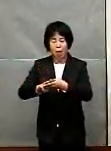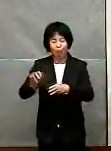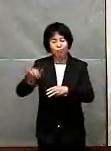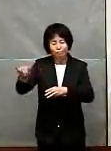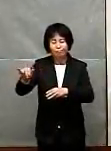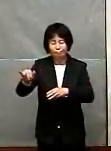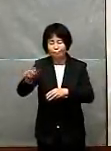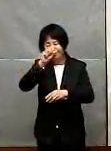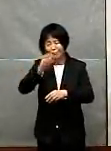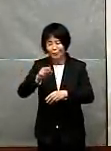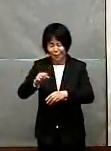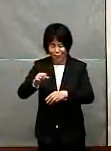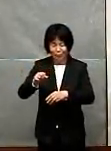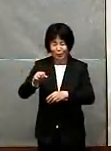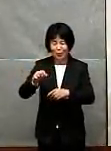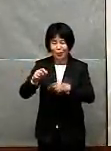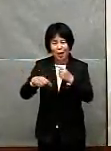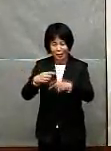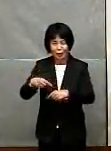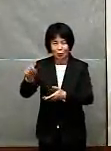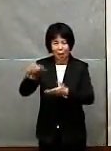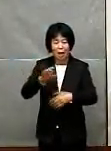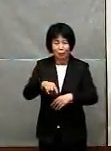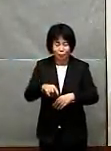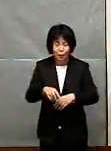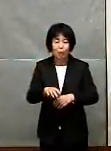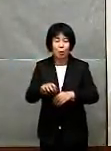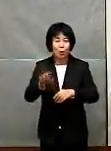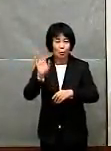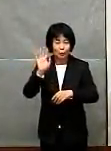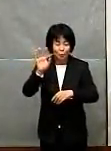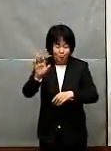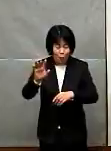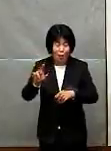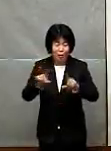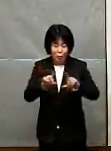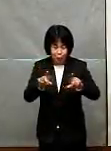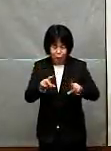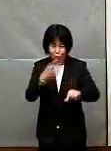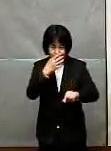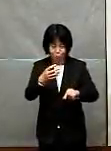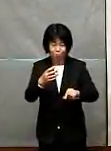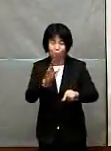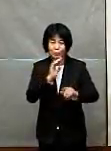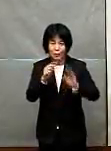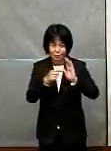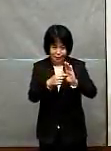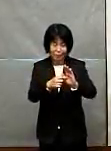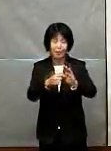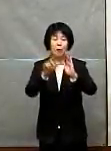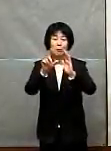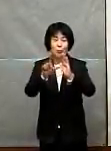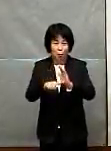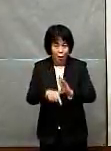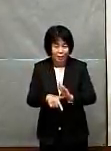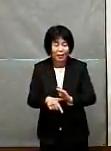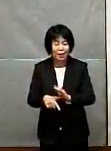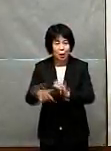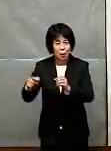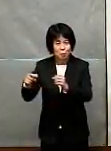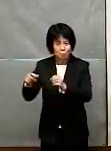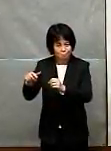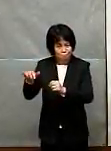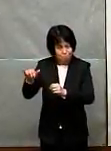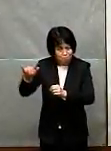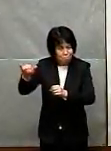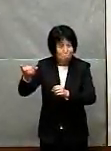はい、まあ、将来的にそのフル規格が実現した場合、まあ、山形空港との その共存していくことに関して知事がど